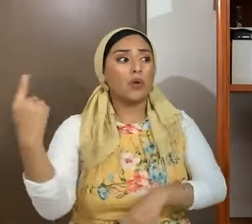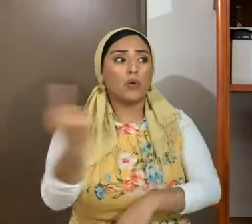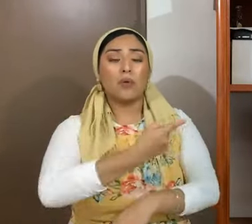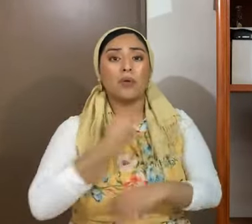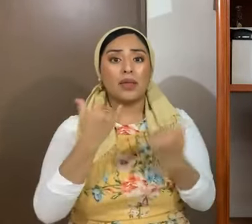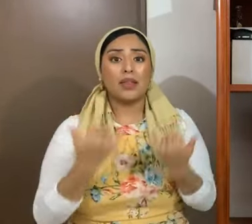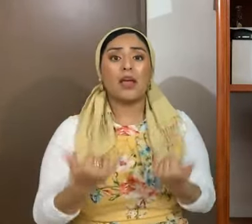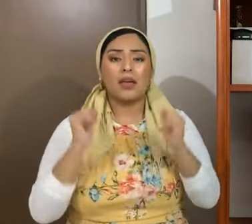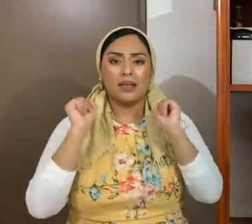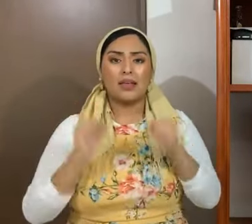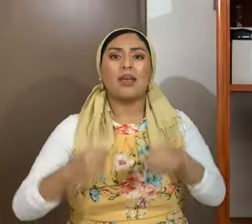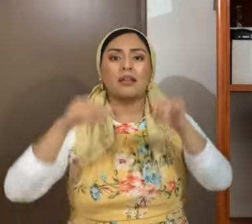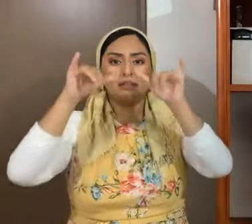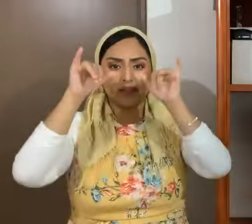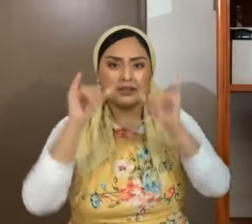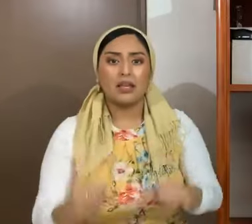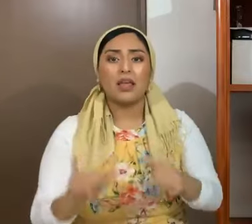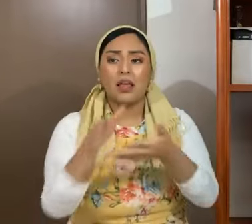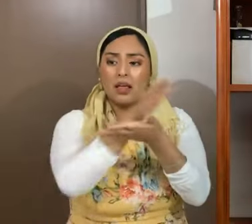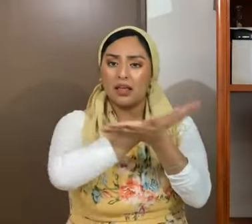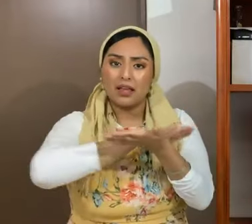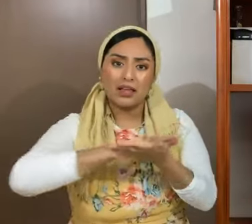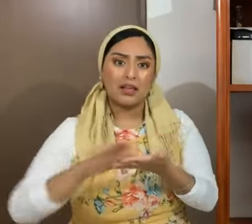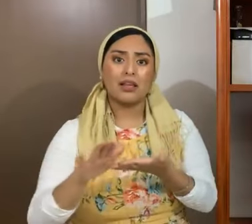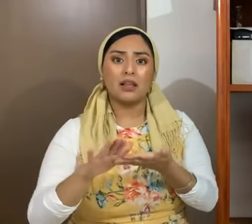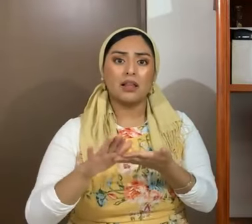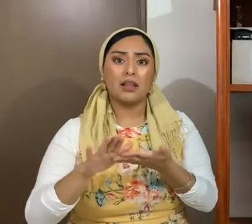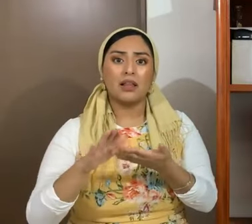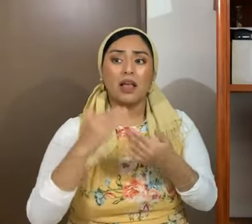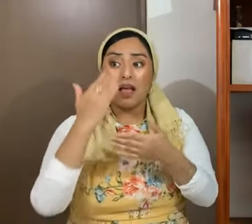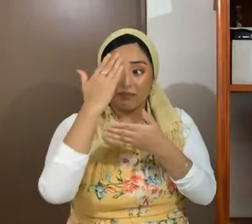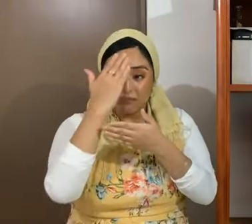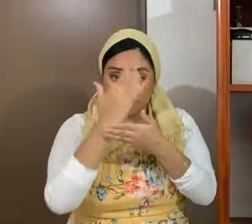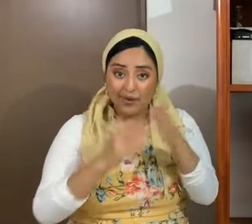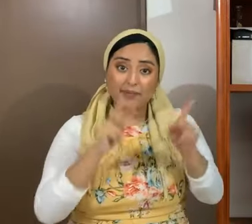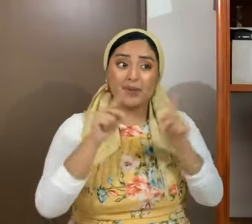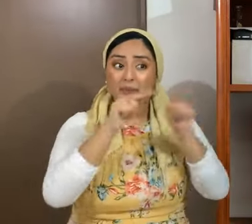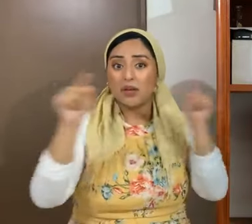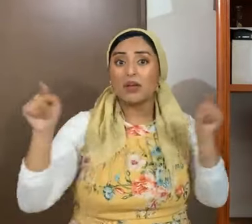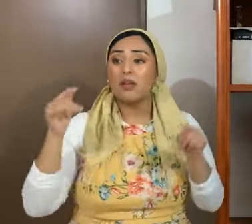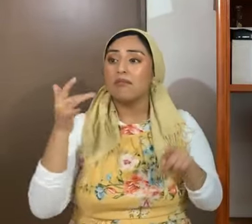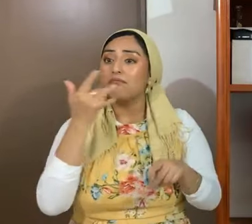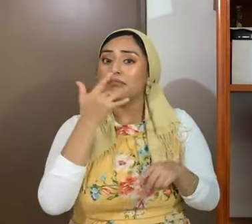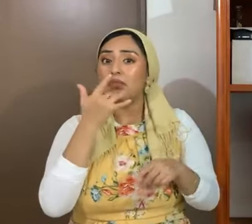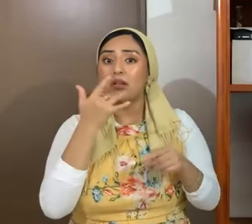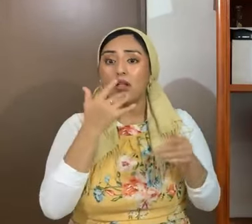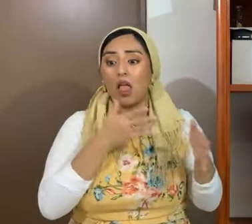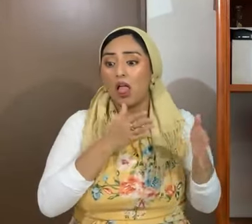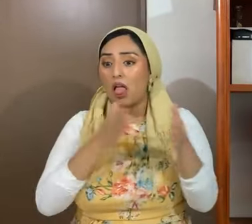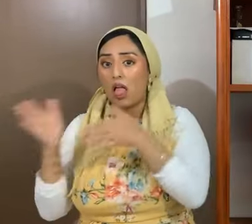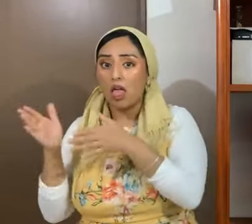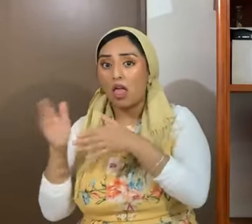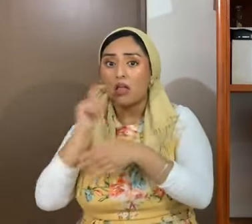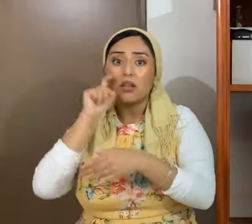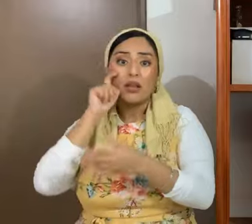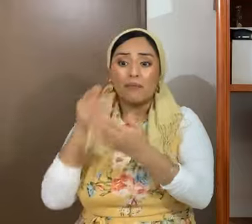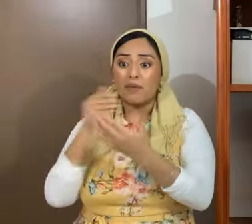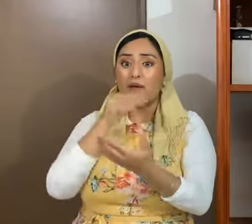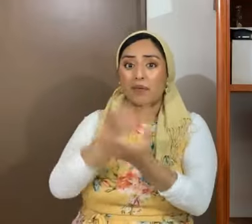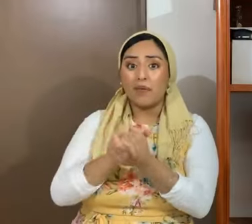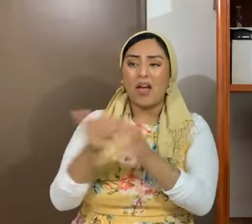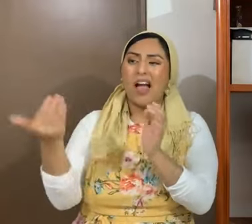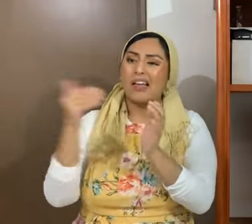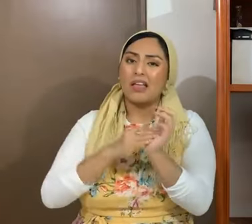nosotros permanecer así, limpios, vírgenes. Pero hay quienes han decidido desviarse y fornicar, volverse